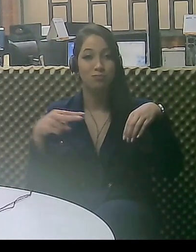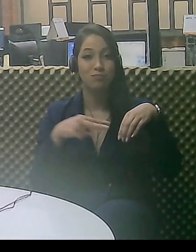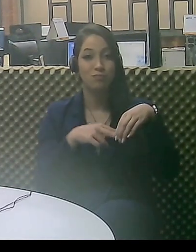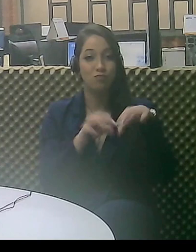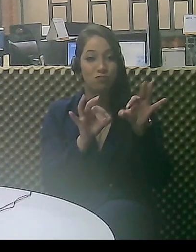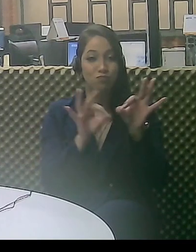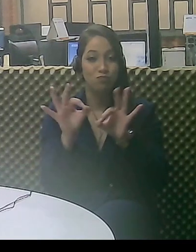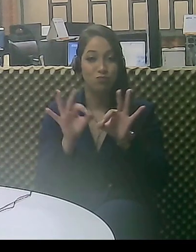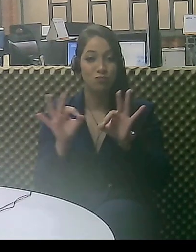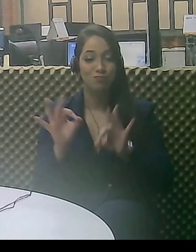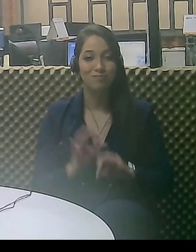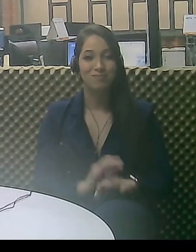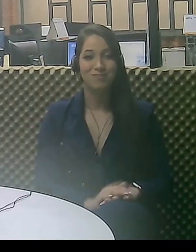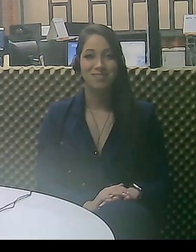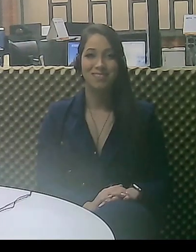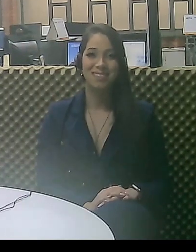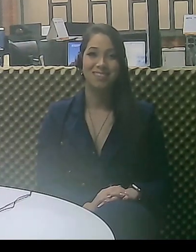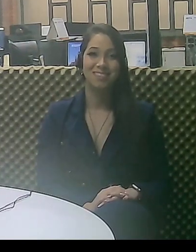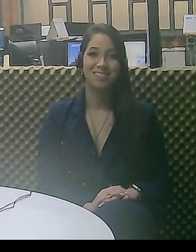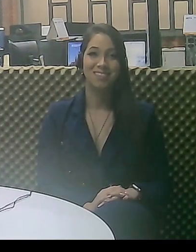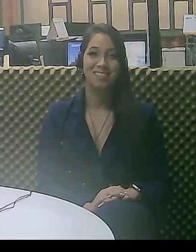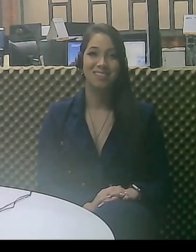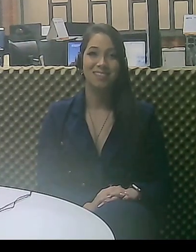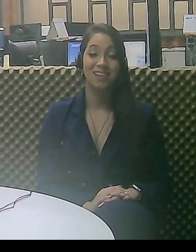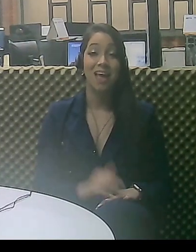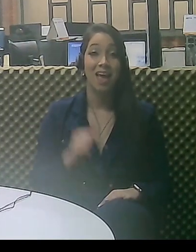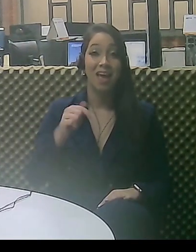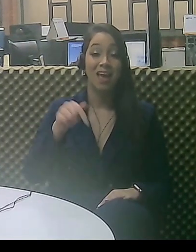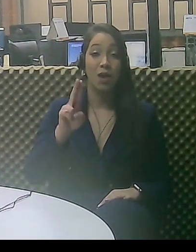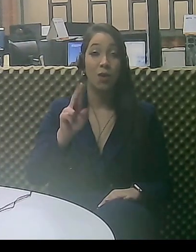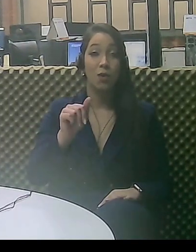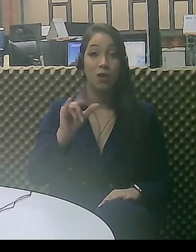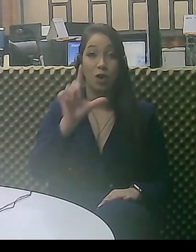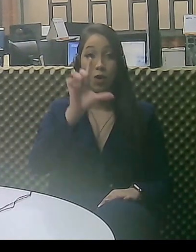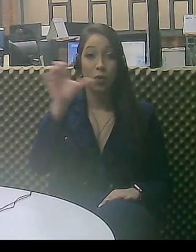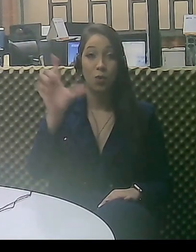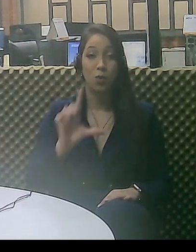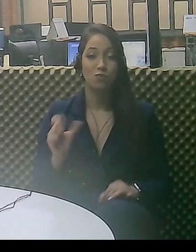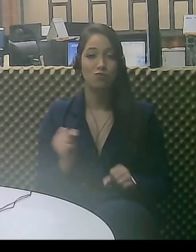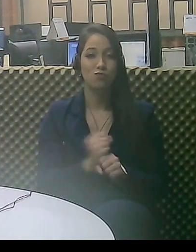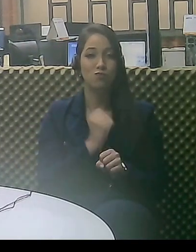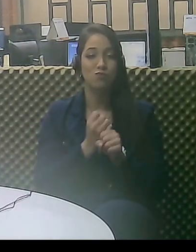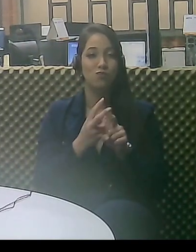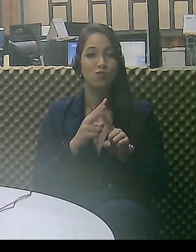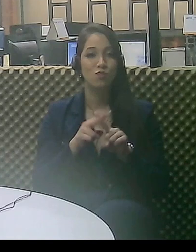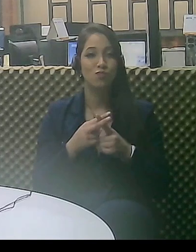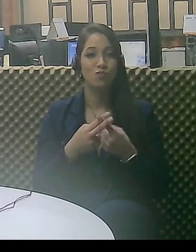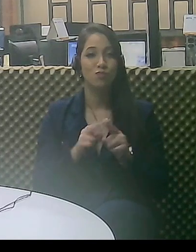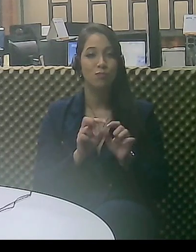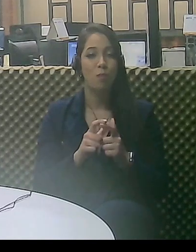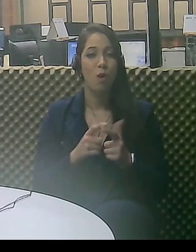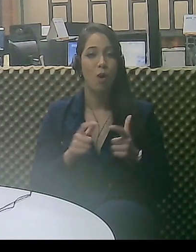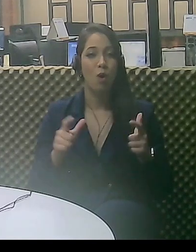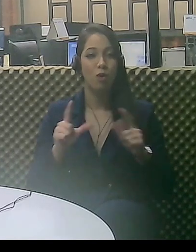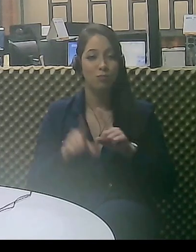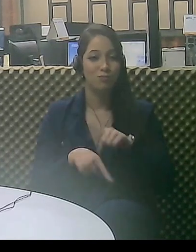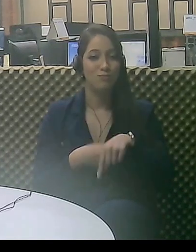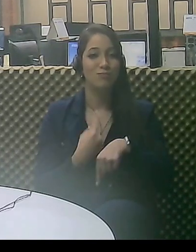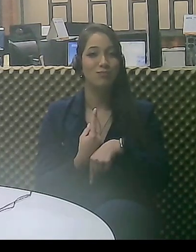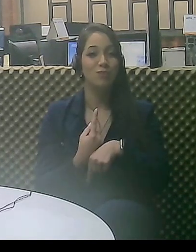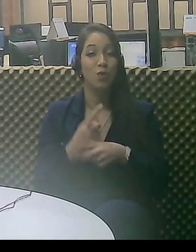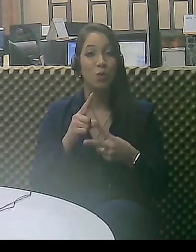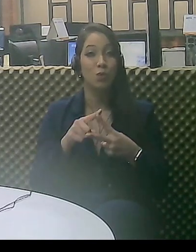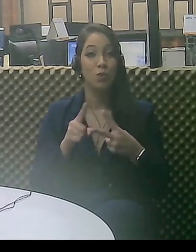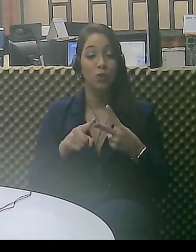Será instalado e aqui na w Resort as obras de reforma e ampliação também avançam com